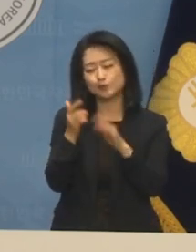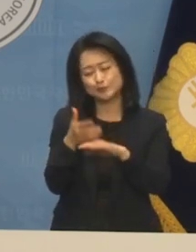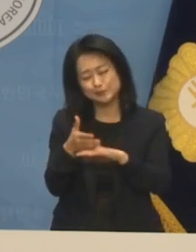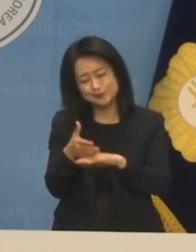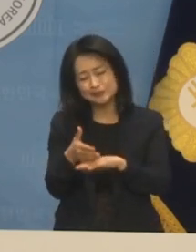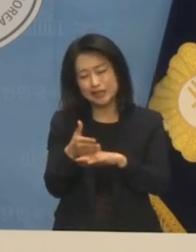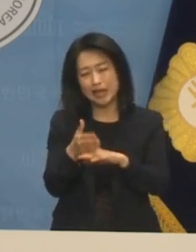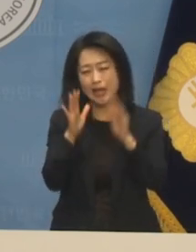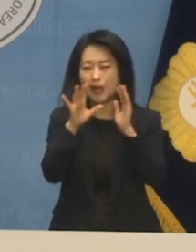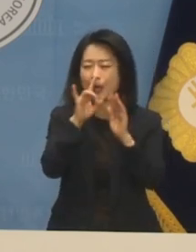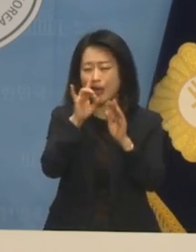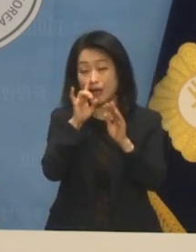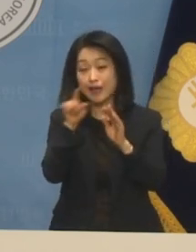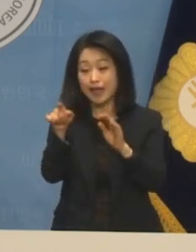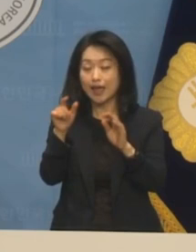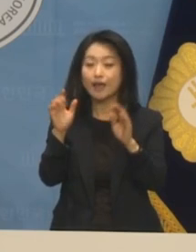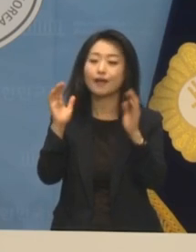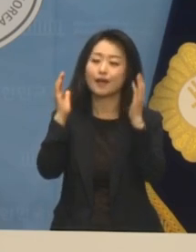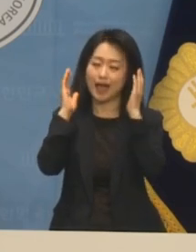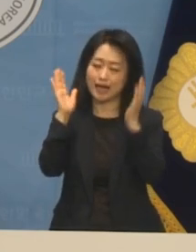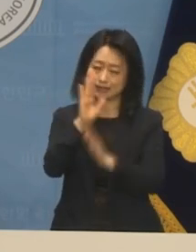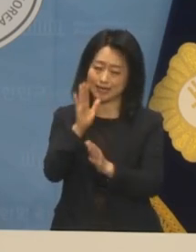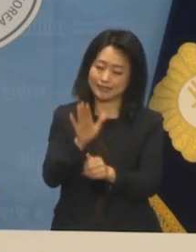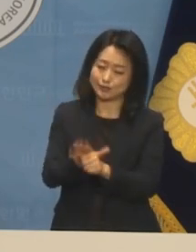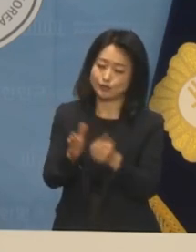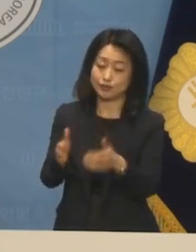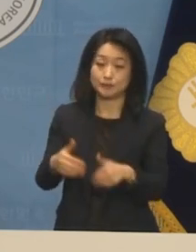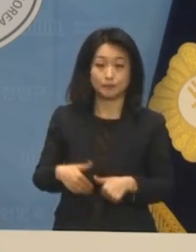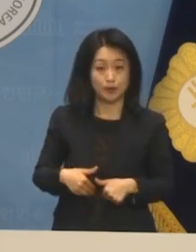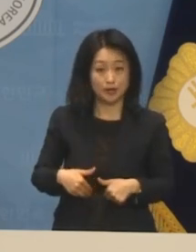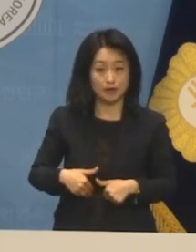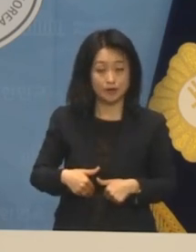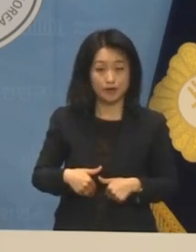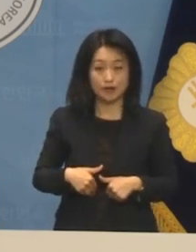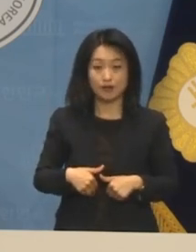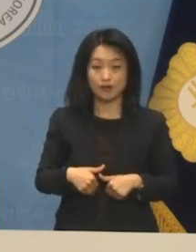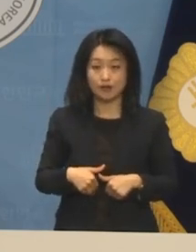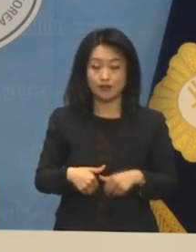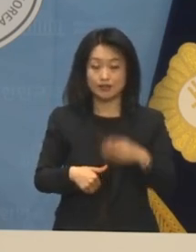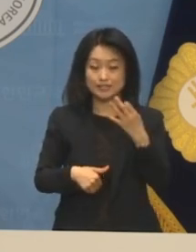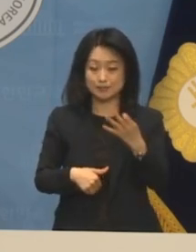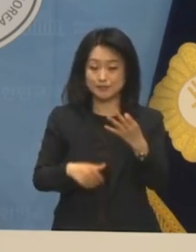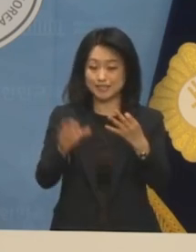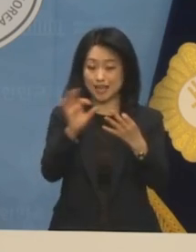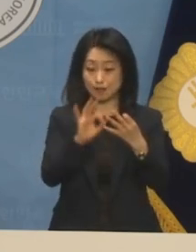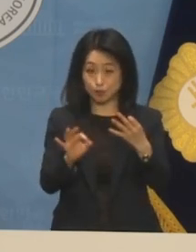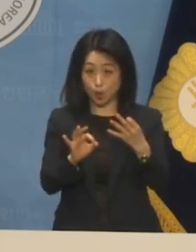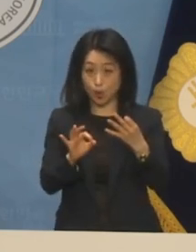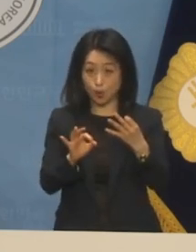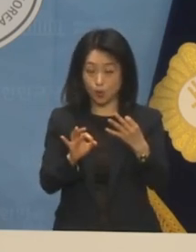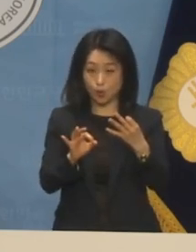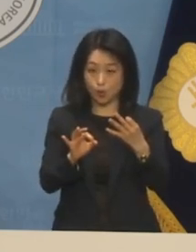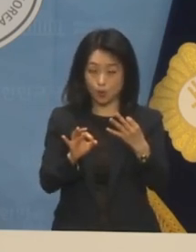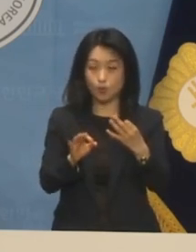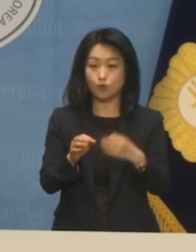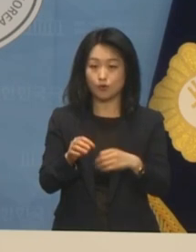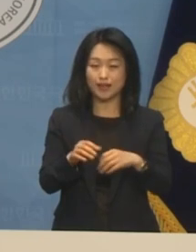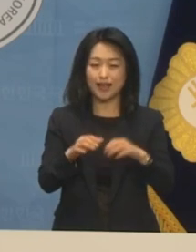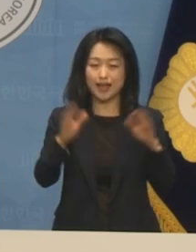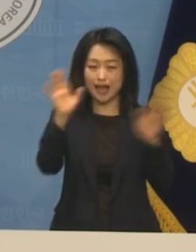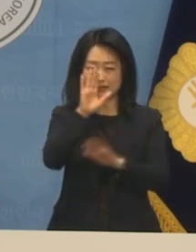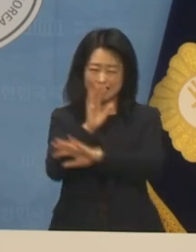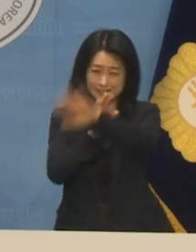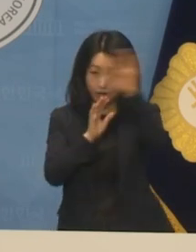갖춰진 상태로 이루어져야 합니다. 한국 인구의 14%가 느린 학습자에